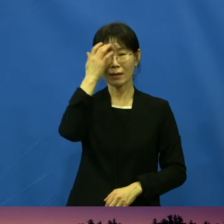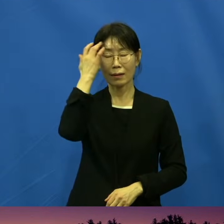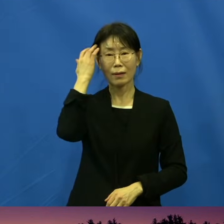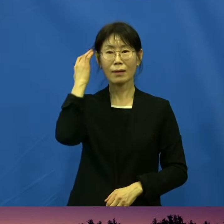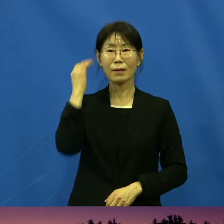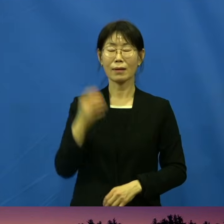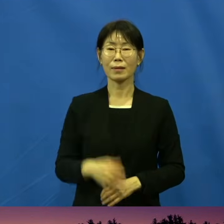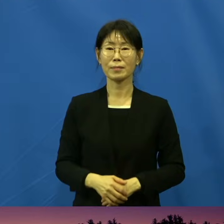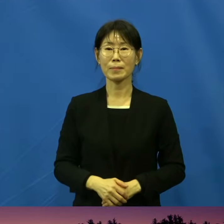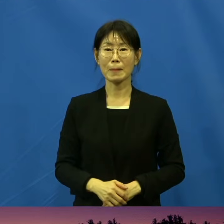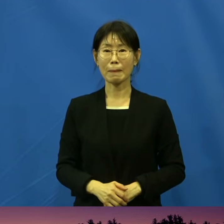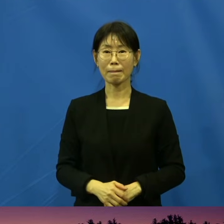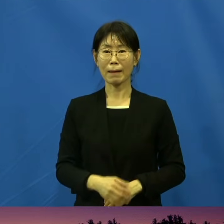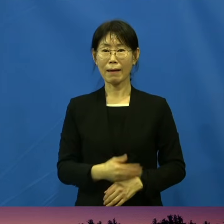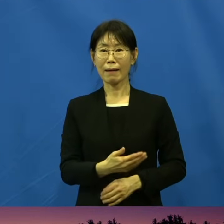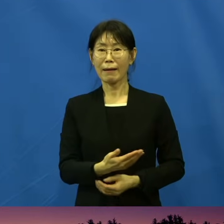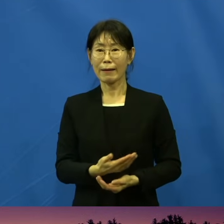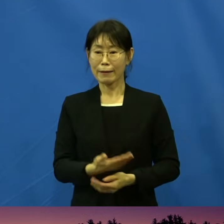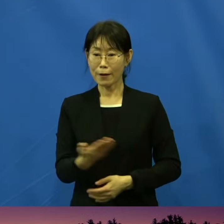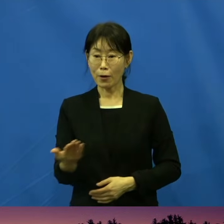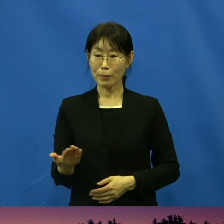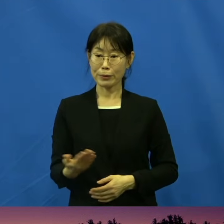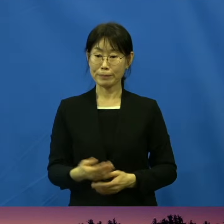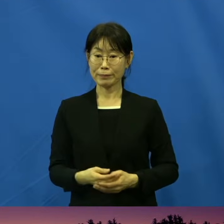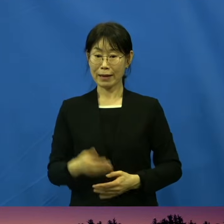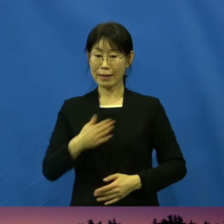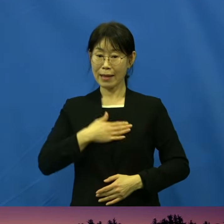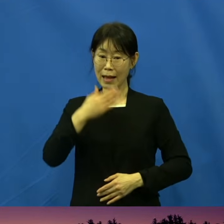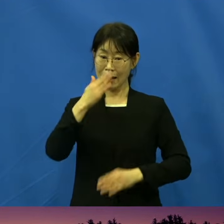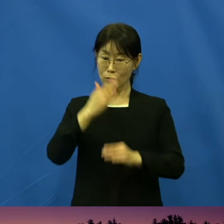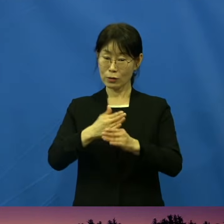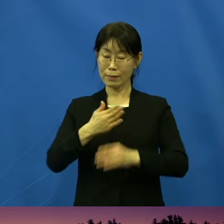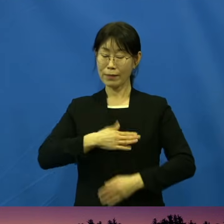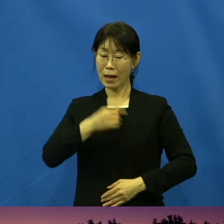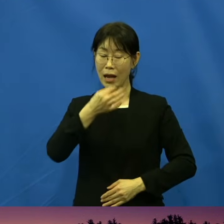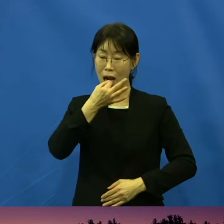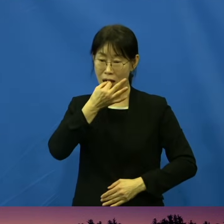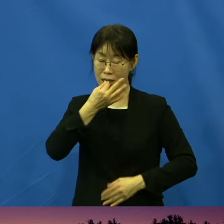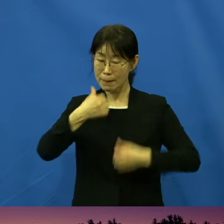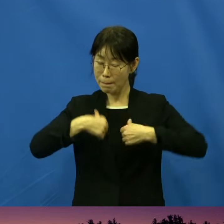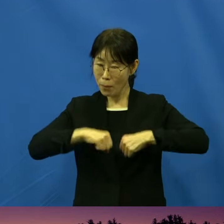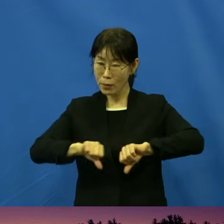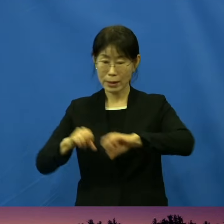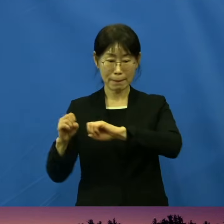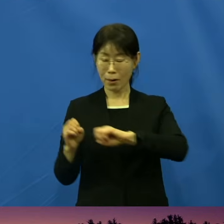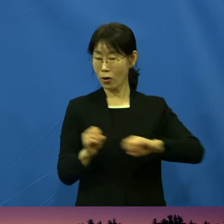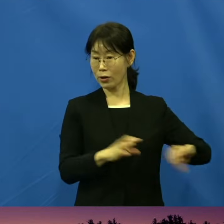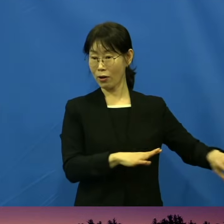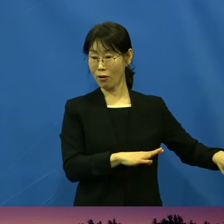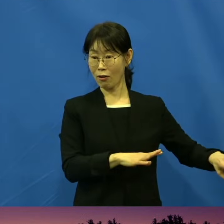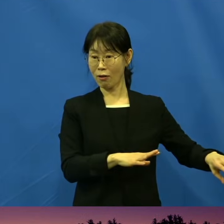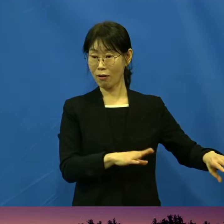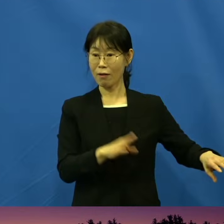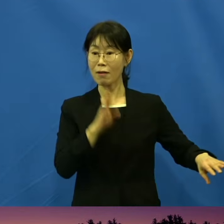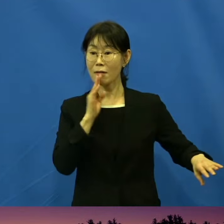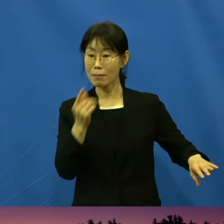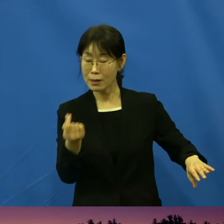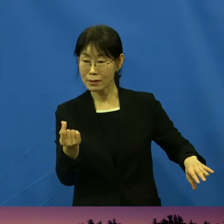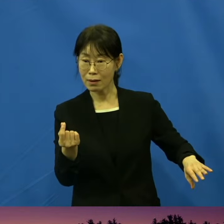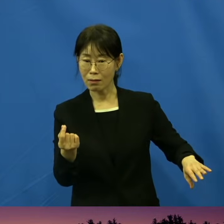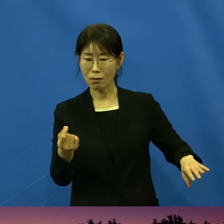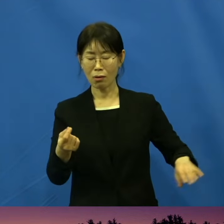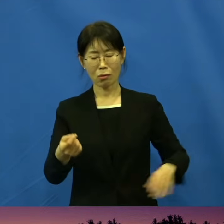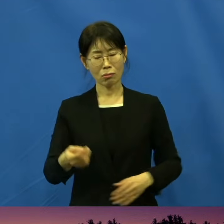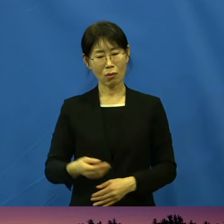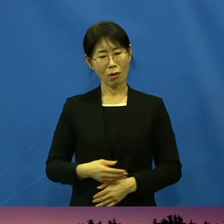여러분들, 사람들이 죽긴 죽는데 억울하다고 말합니다. 여러분, 나 혼자만의 억울한 죽음이 아니에요. 내 자아가 죽을 때